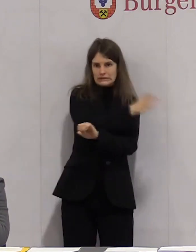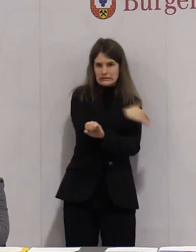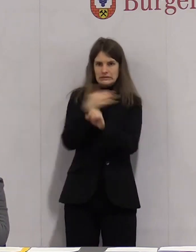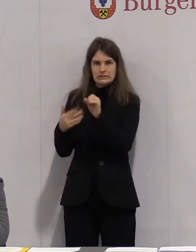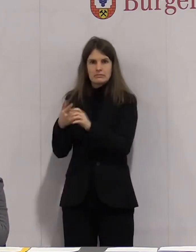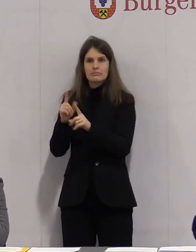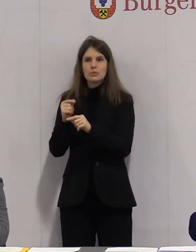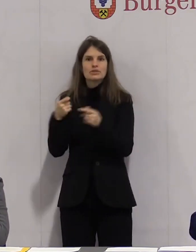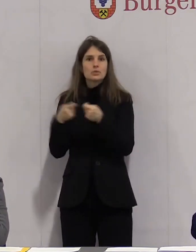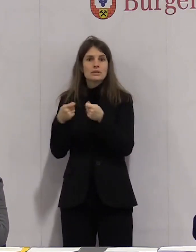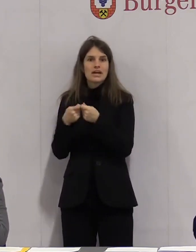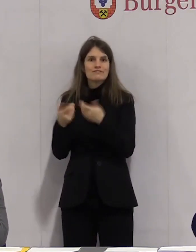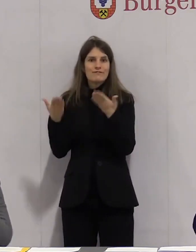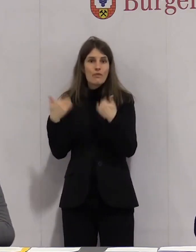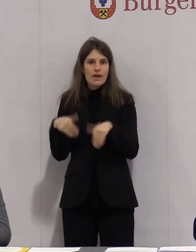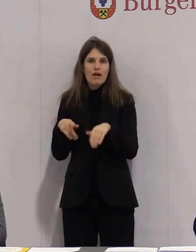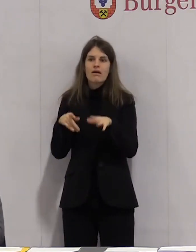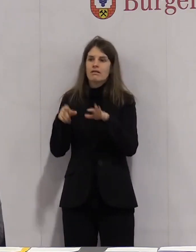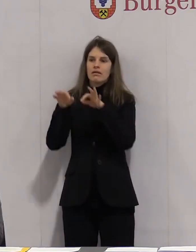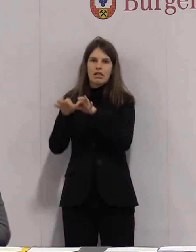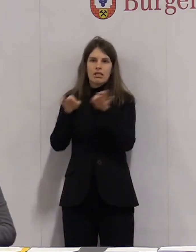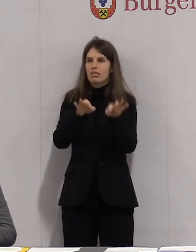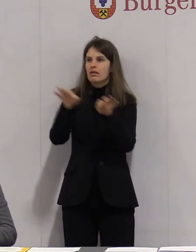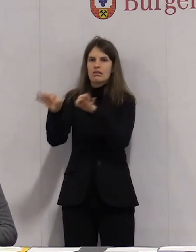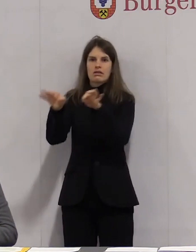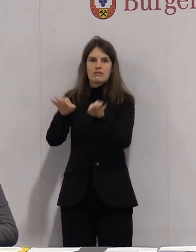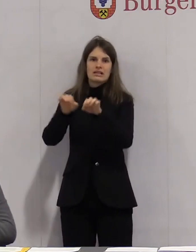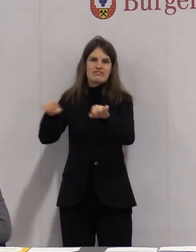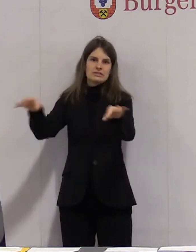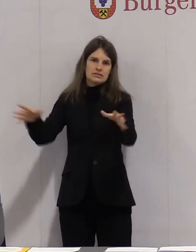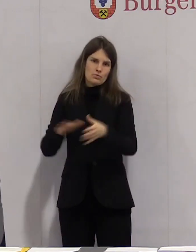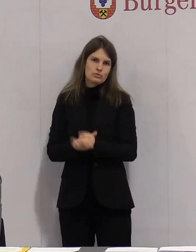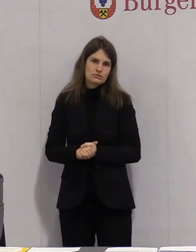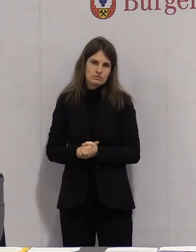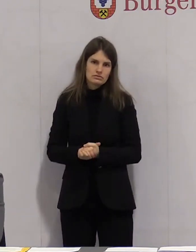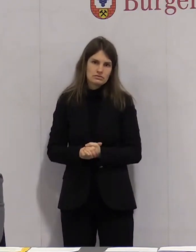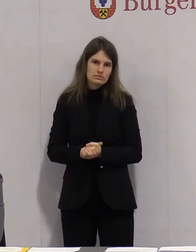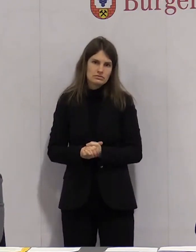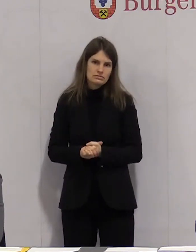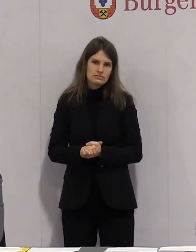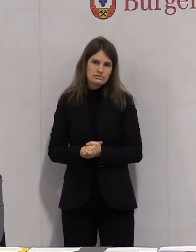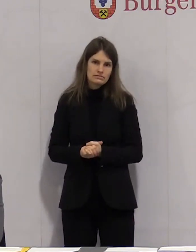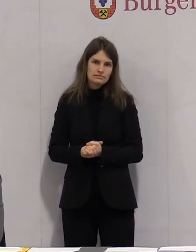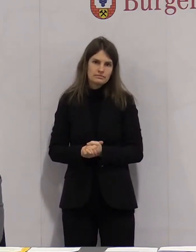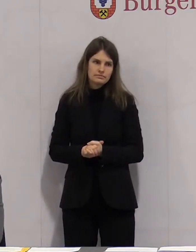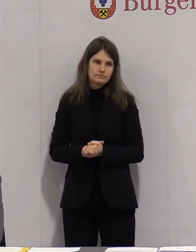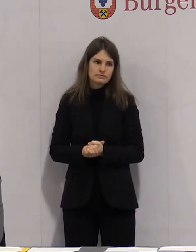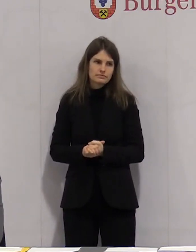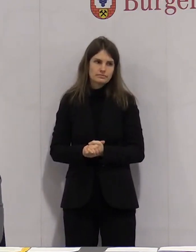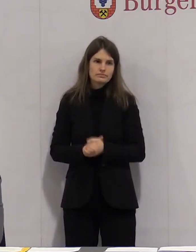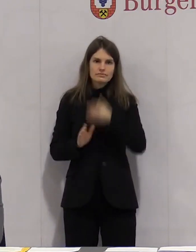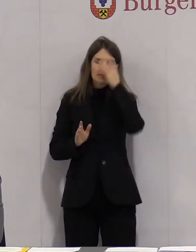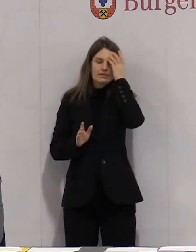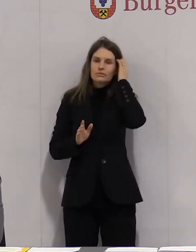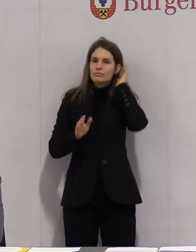kontakten und begegnungen die dann eine infektion zur folge hatten also wir kommen nicht